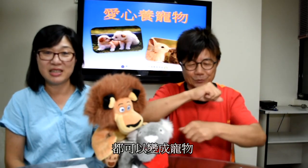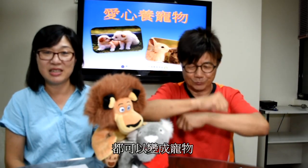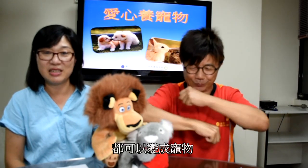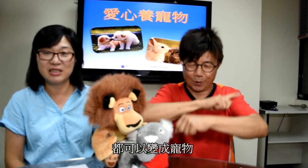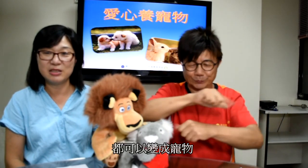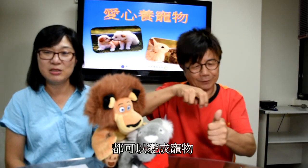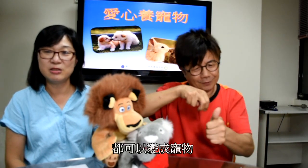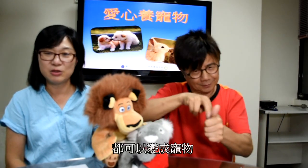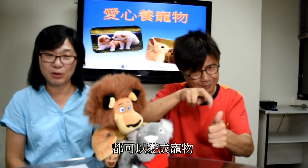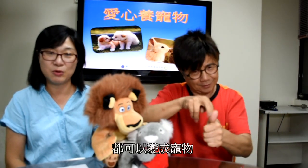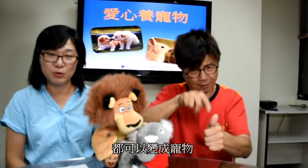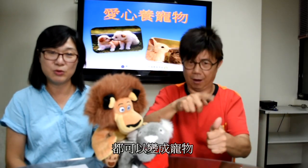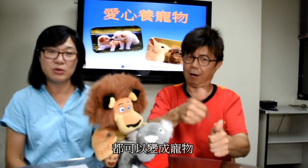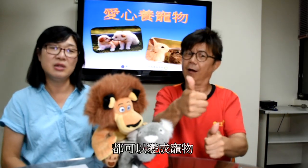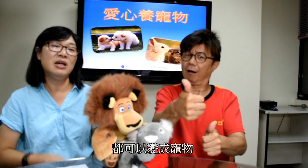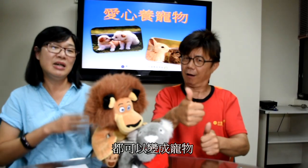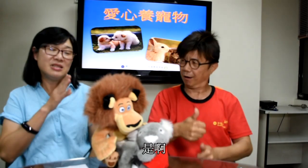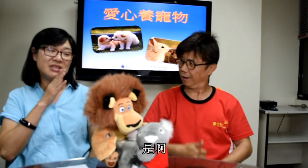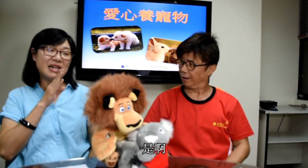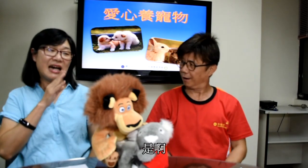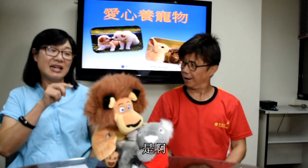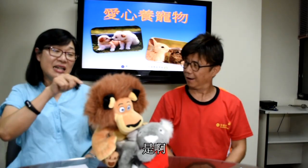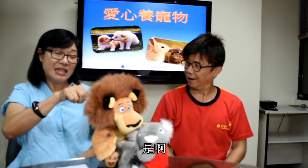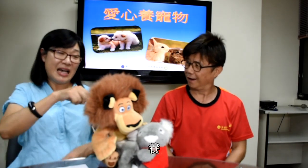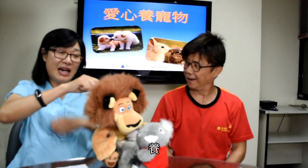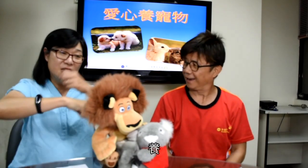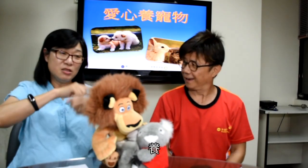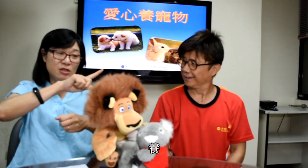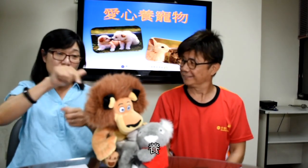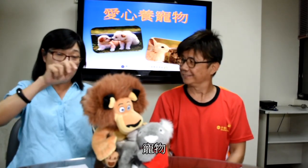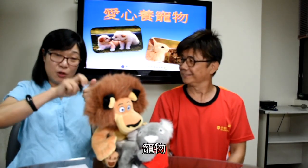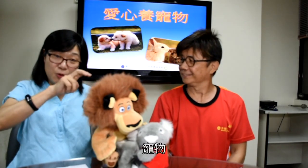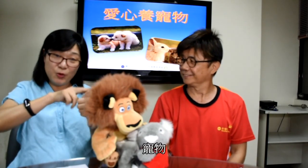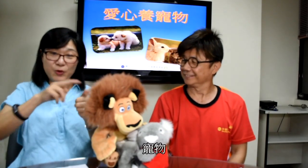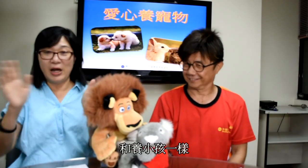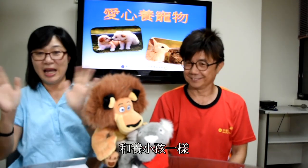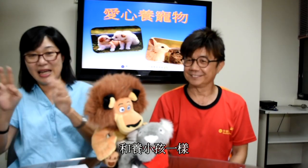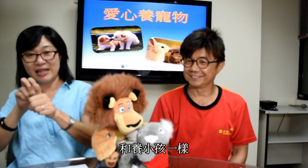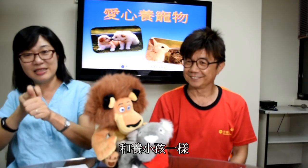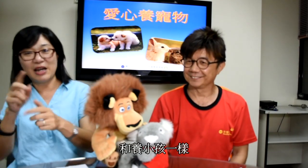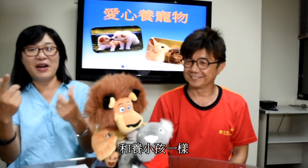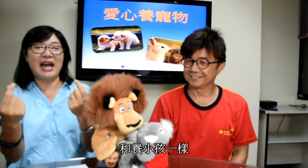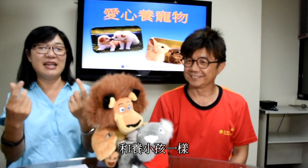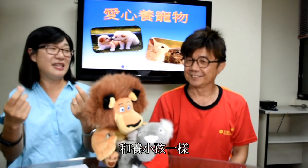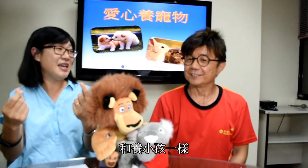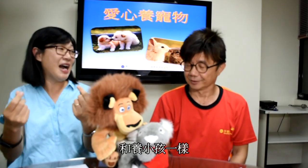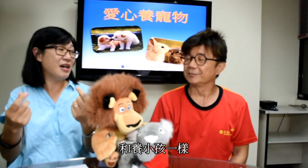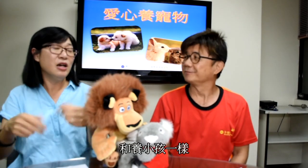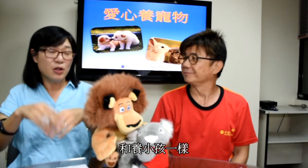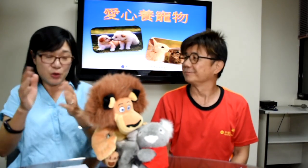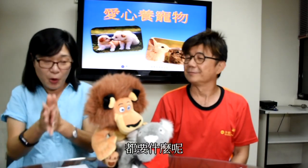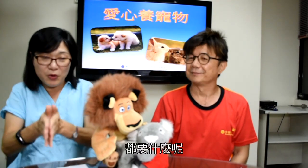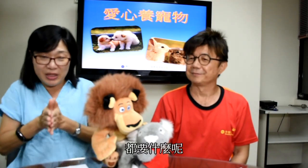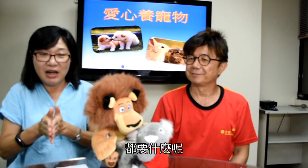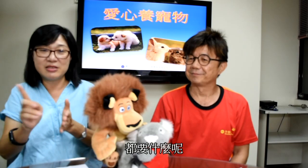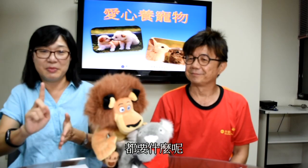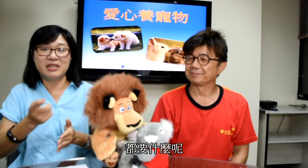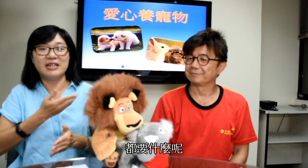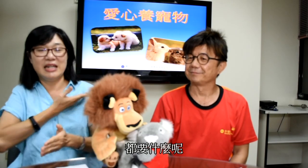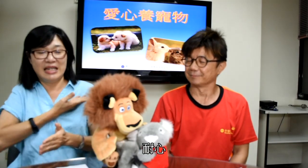成宠物。是啊，养宠物和养小孩一样，都要什么呢？